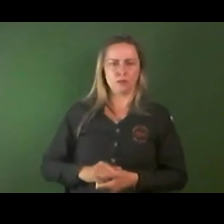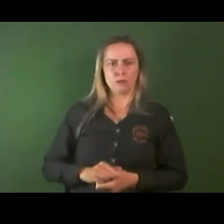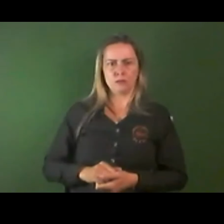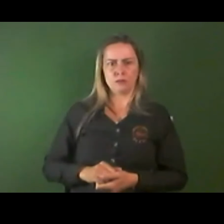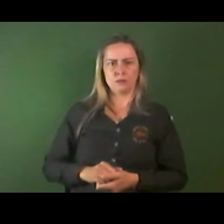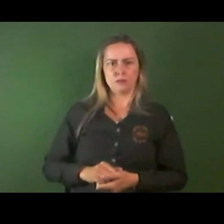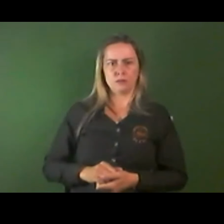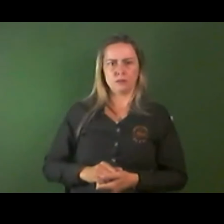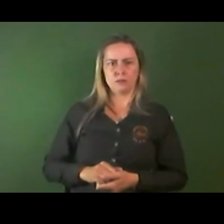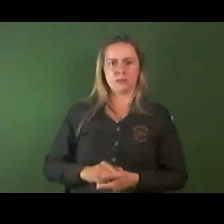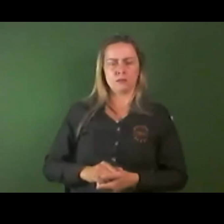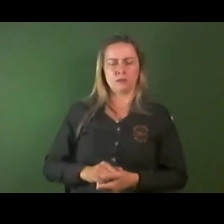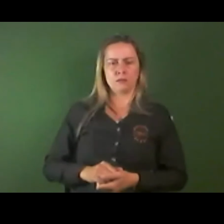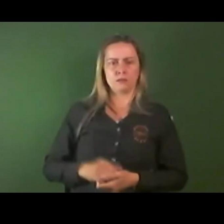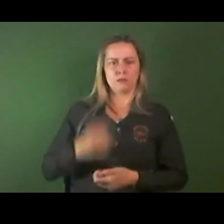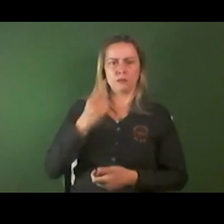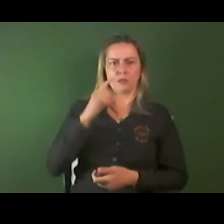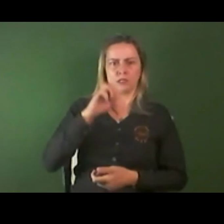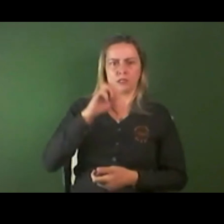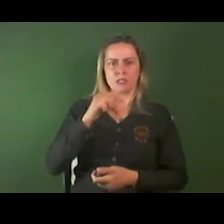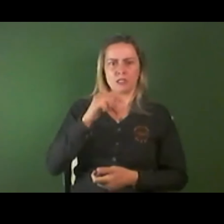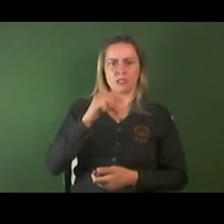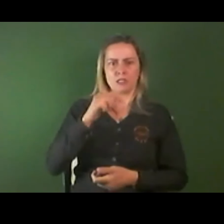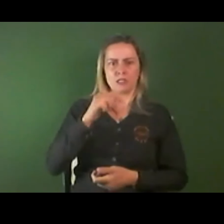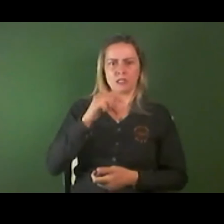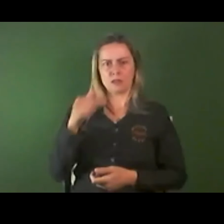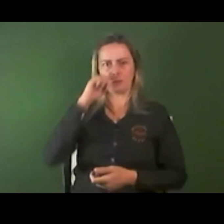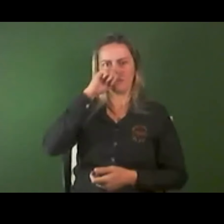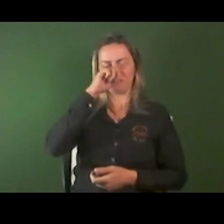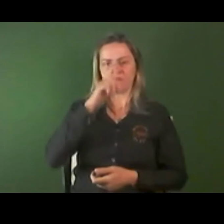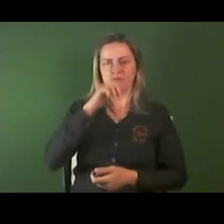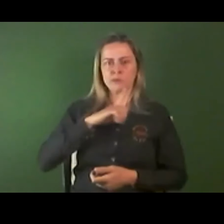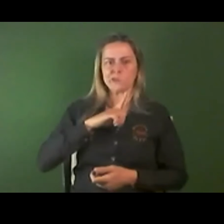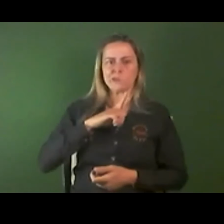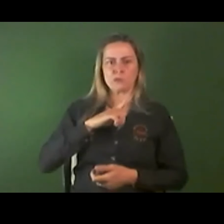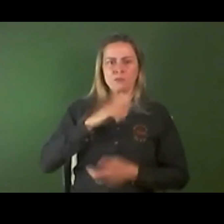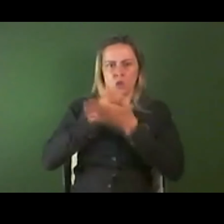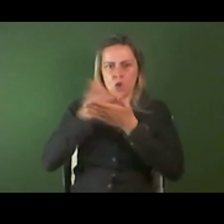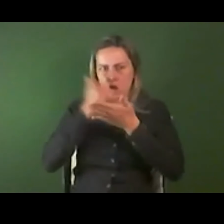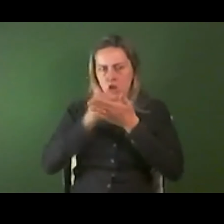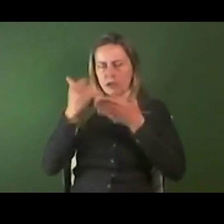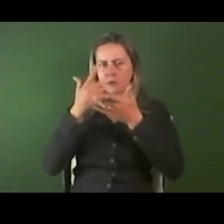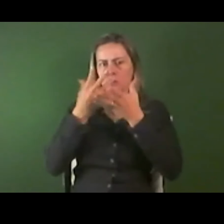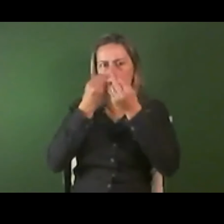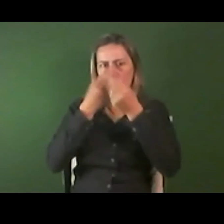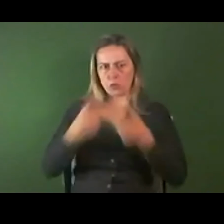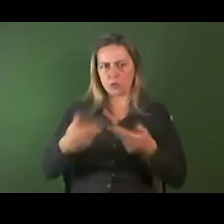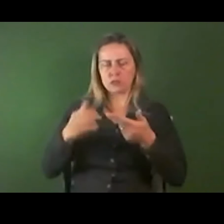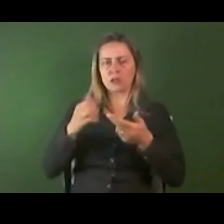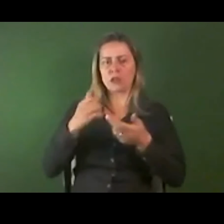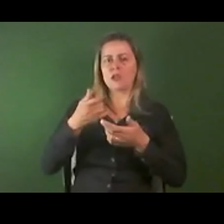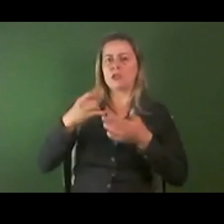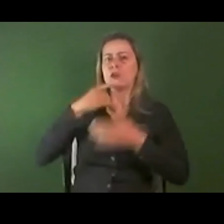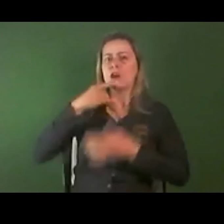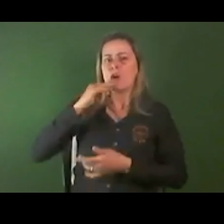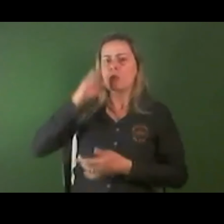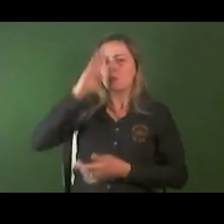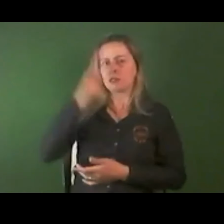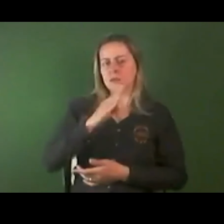Em 1977, ele tem, por causa do excesso de consumo de drogas, e em especial de álcool, ele